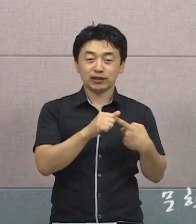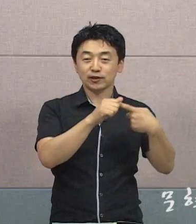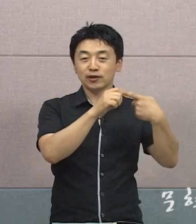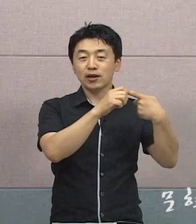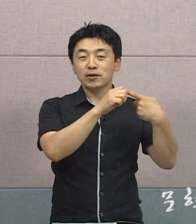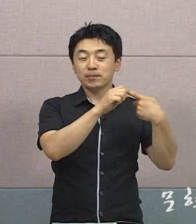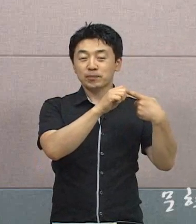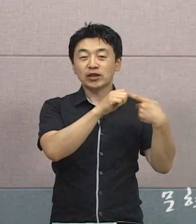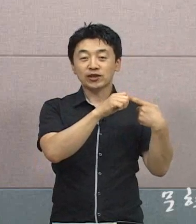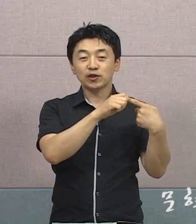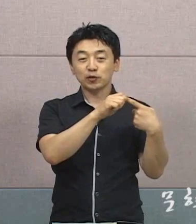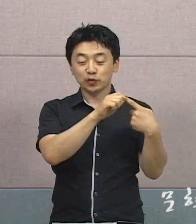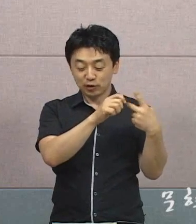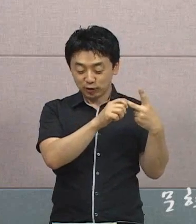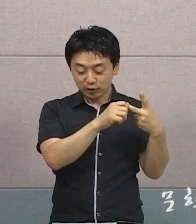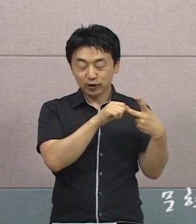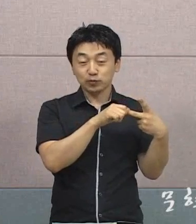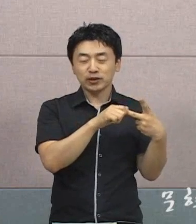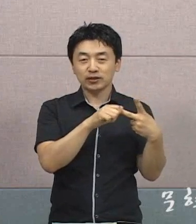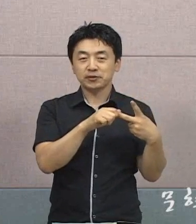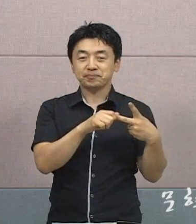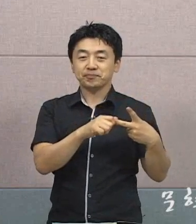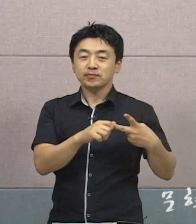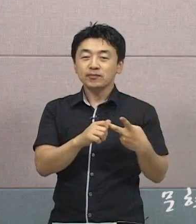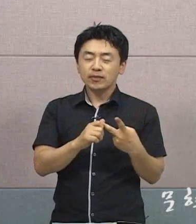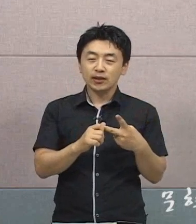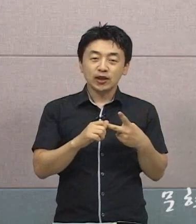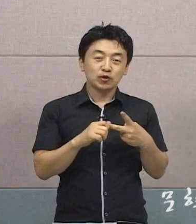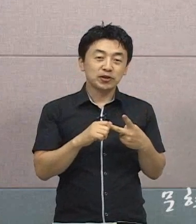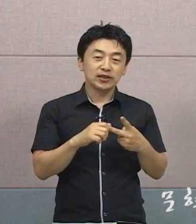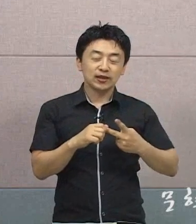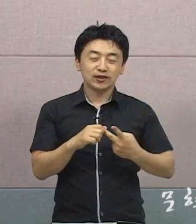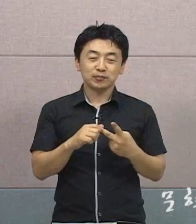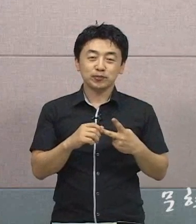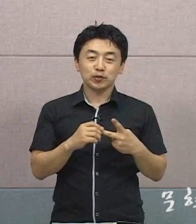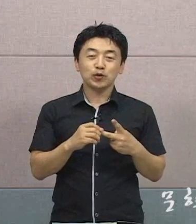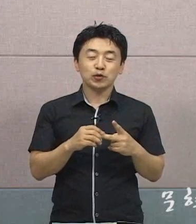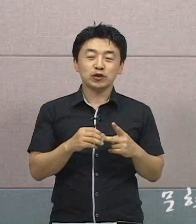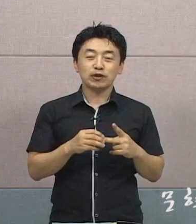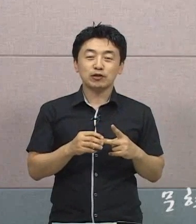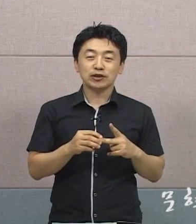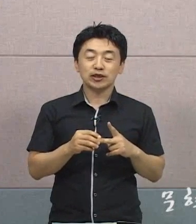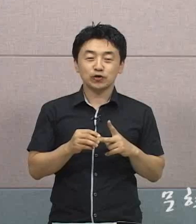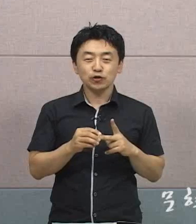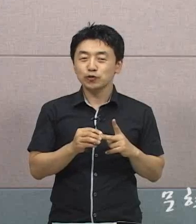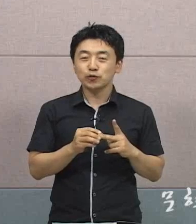그래서 별 5개로 넣도록 하고요. 두 번째는요, 두 번째 단어는 무조건 농식 수화라고 해서 그냥 쭉